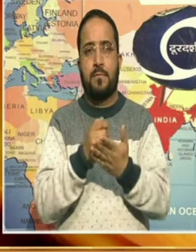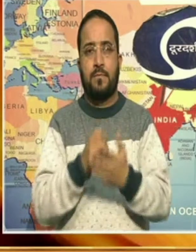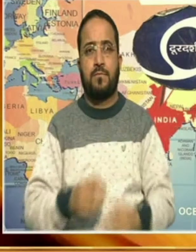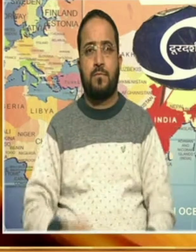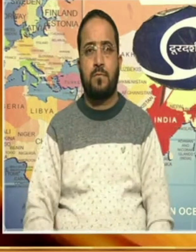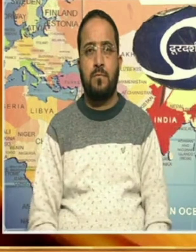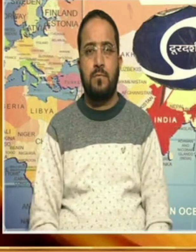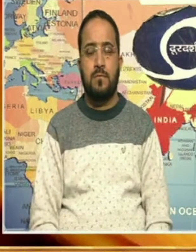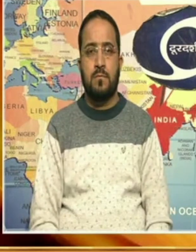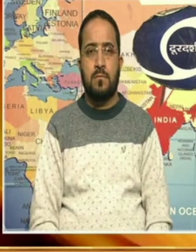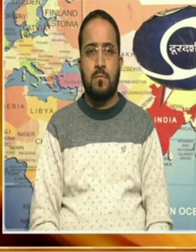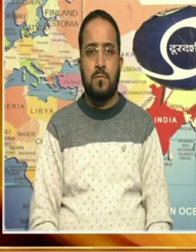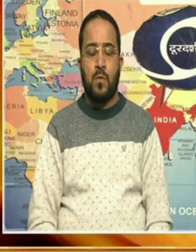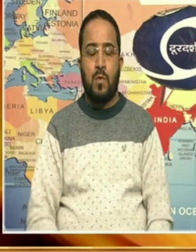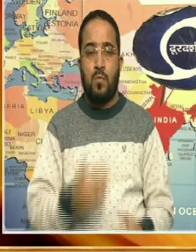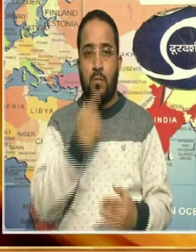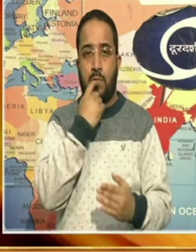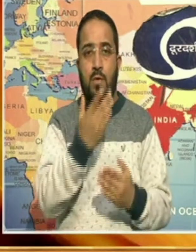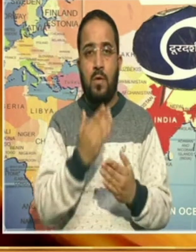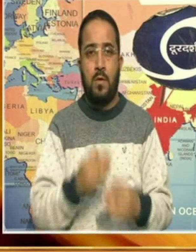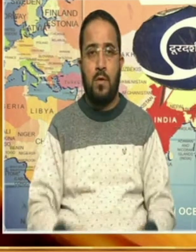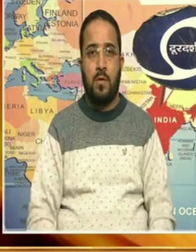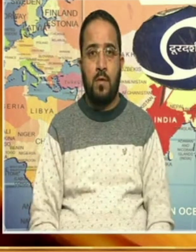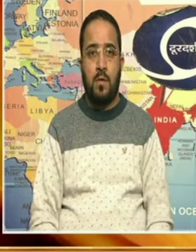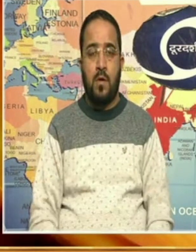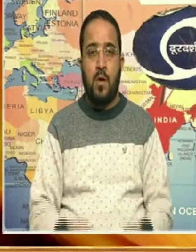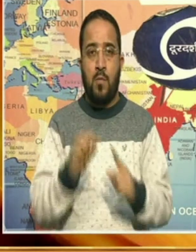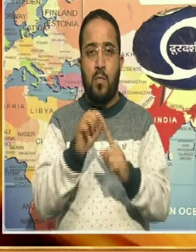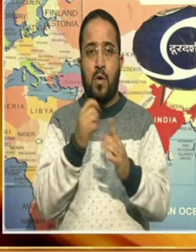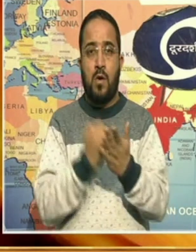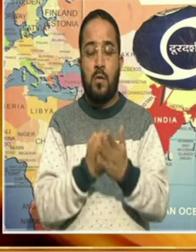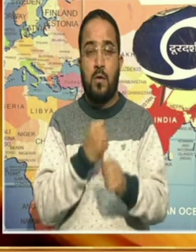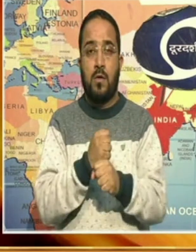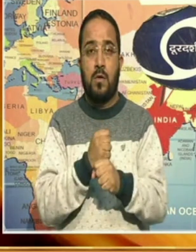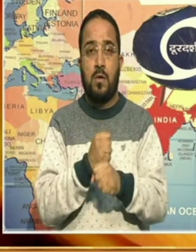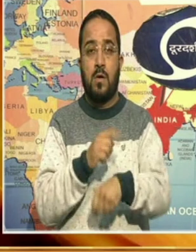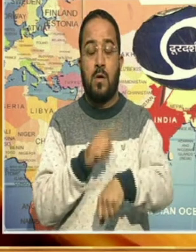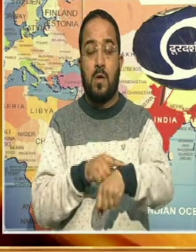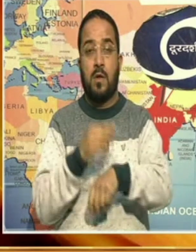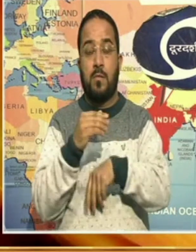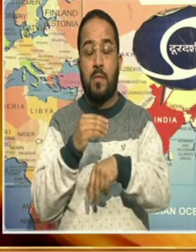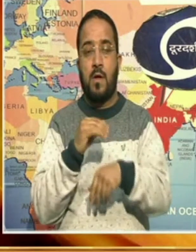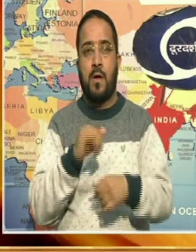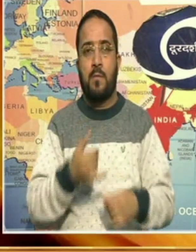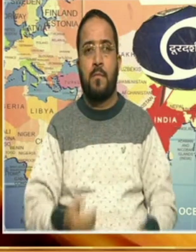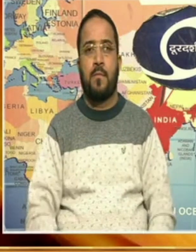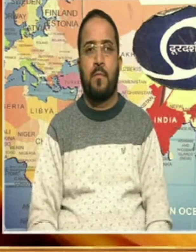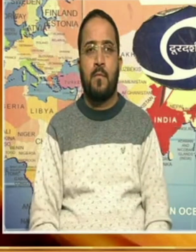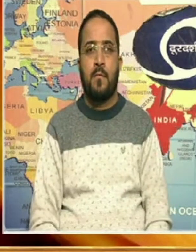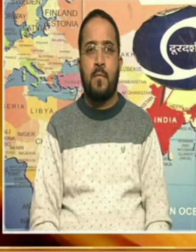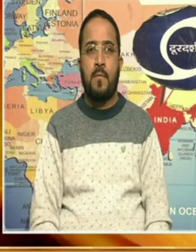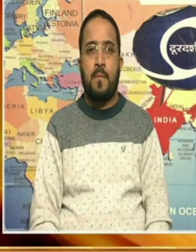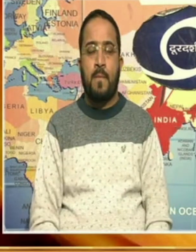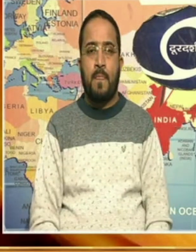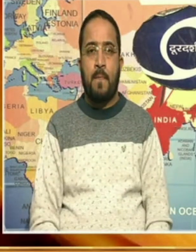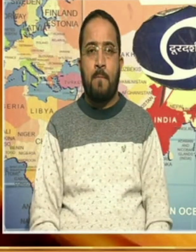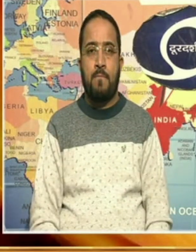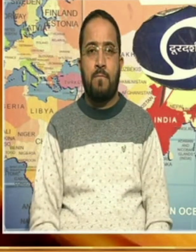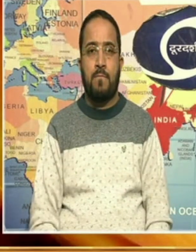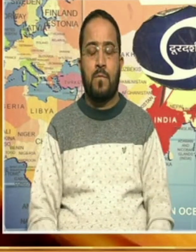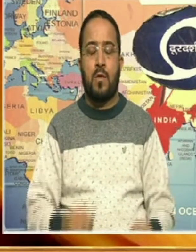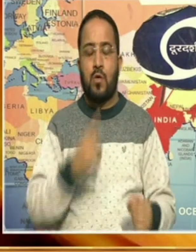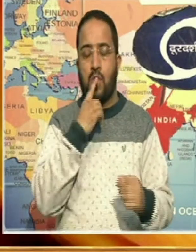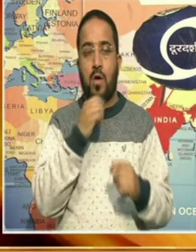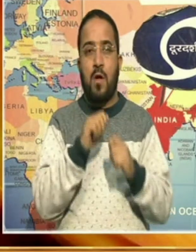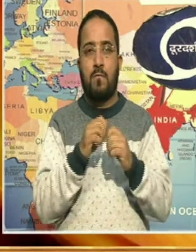انہوں نے کہا کہ پروگرام کے اس مرحلے کے دوران خود روزگار